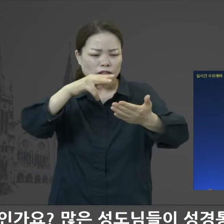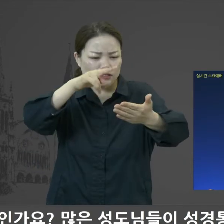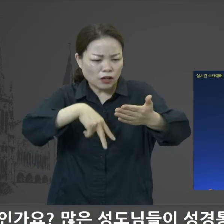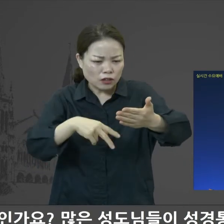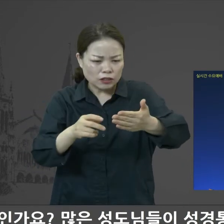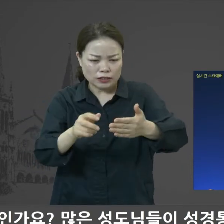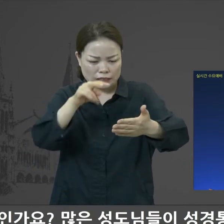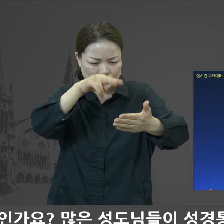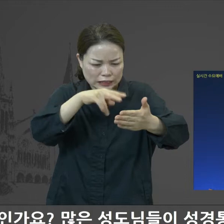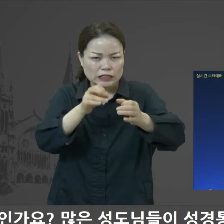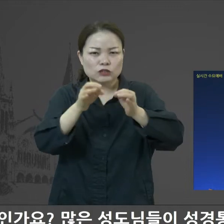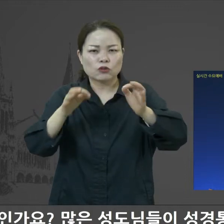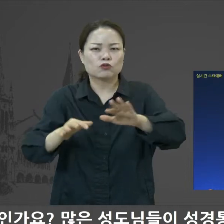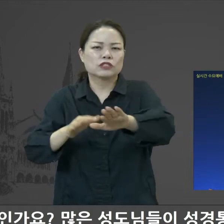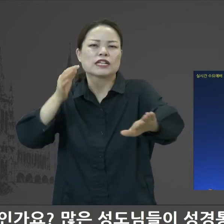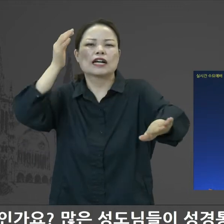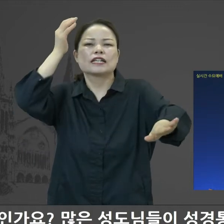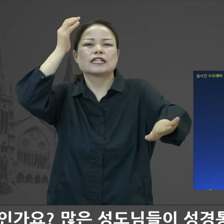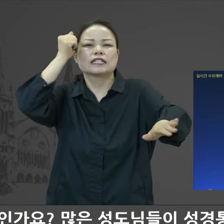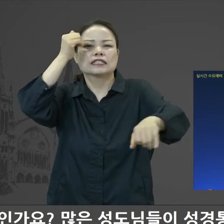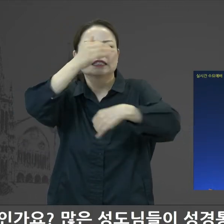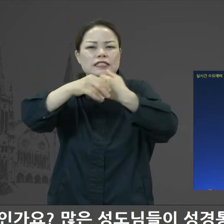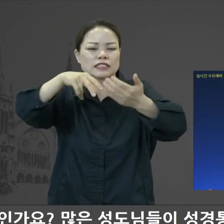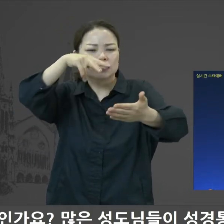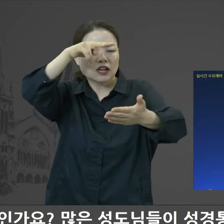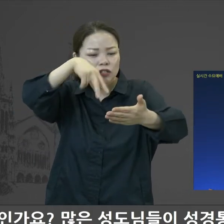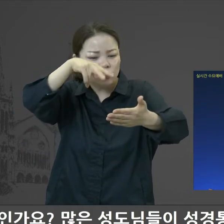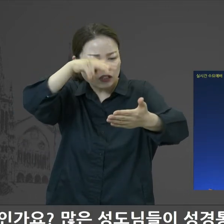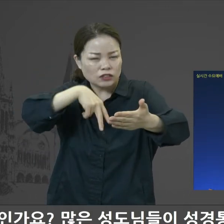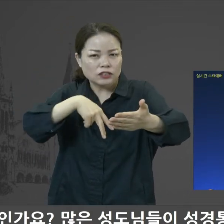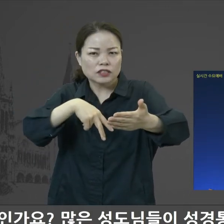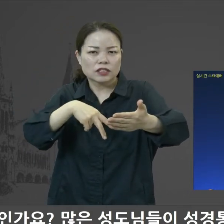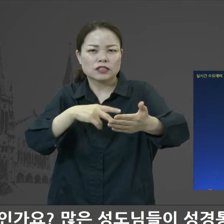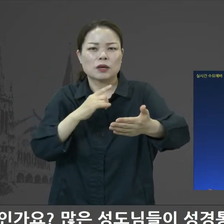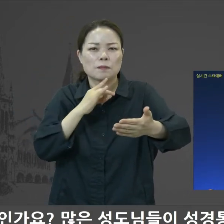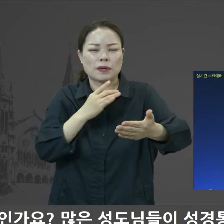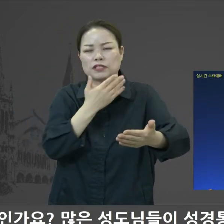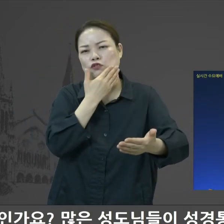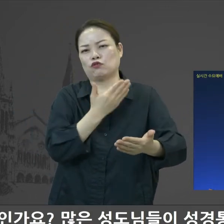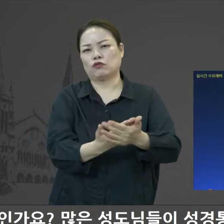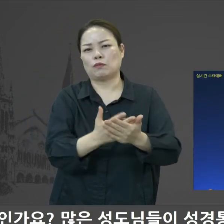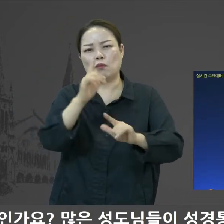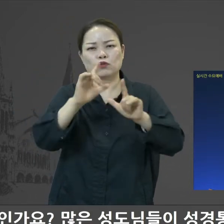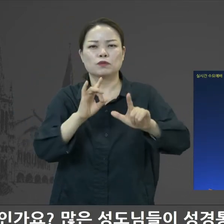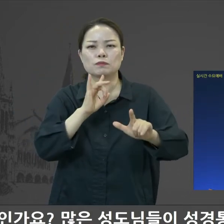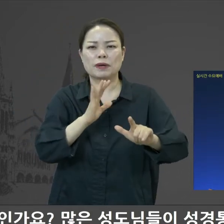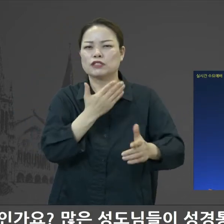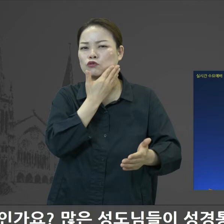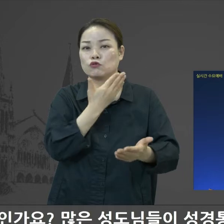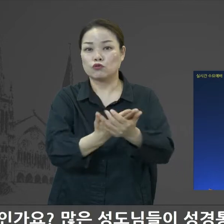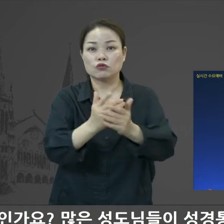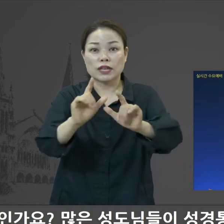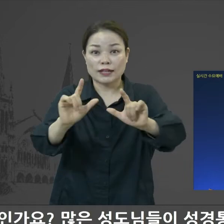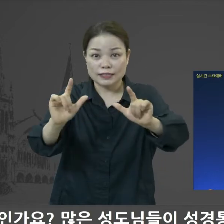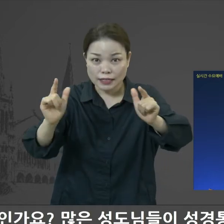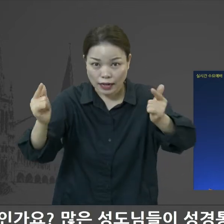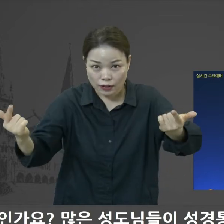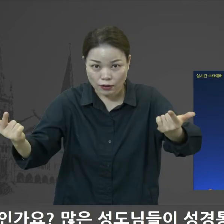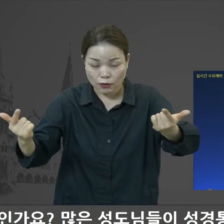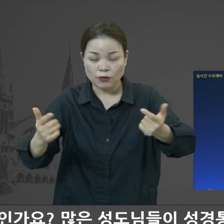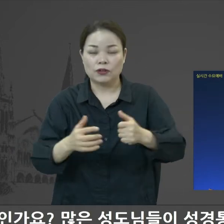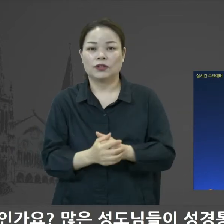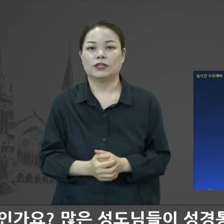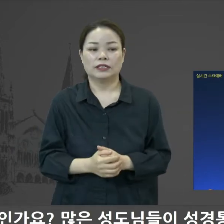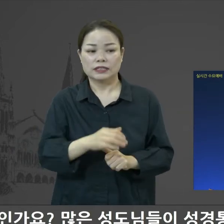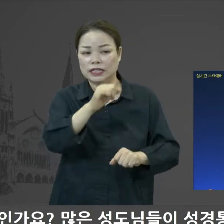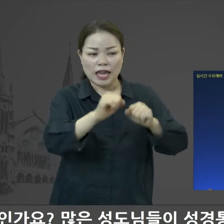우리가 기억해야 하는 것은 성경 읽는 그 자체만은 중요한 것이 아니다는 것입니다. 성경 읽는 그 자체의